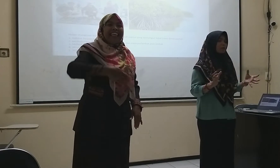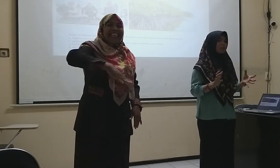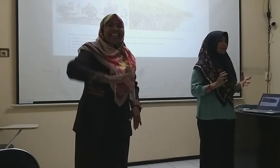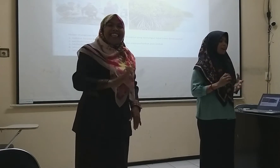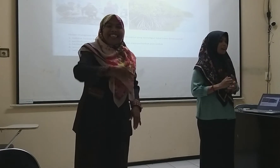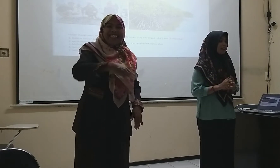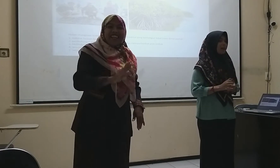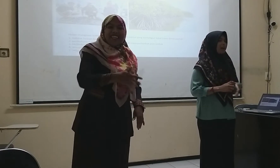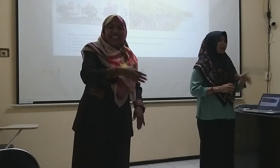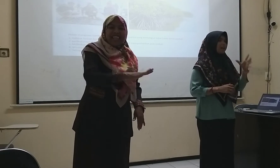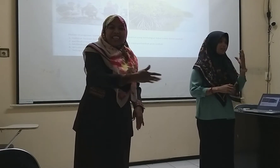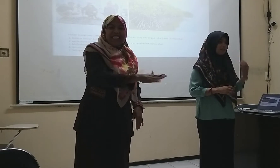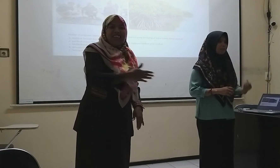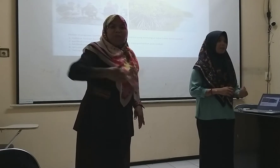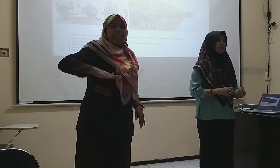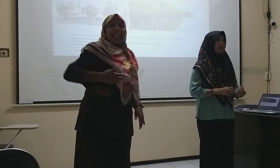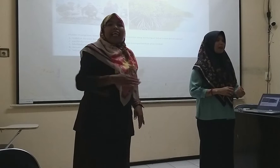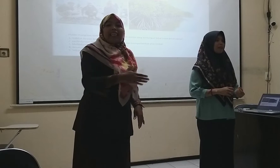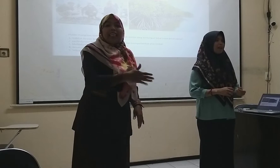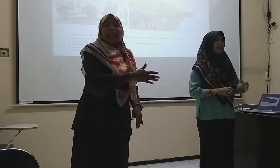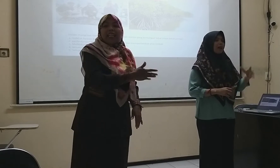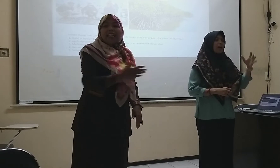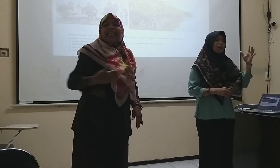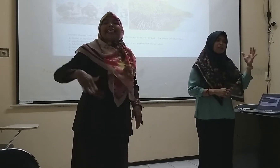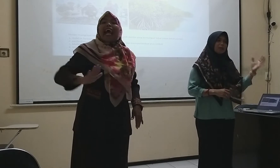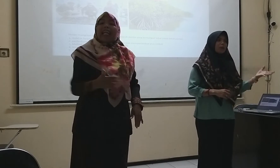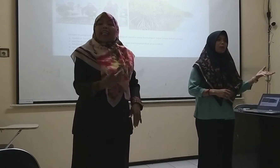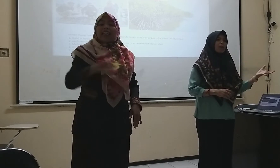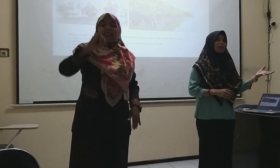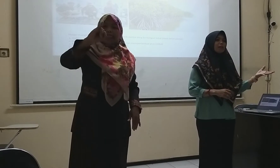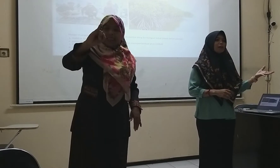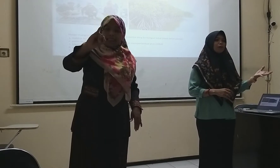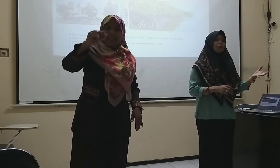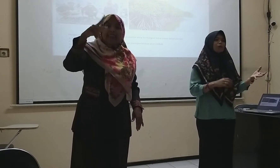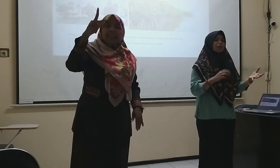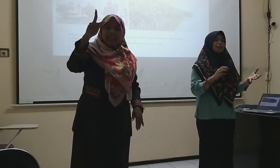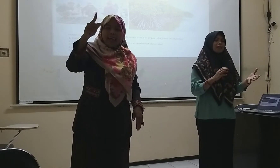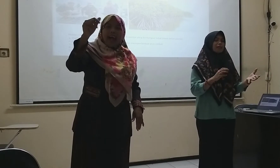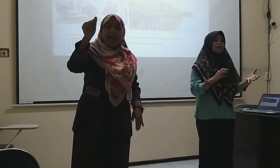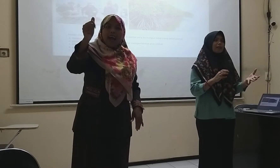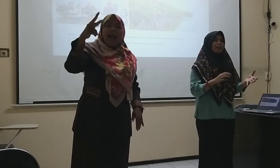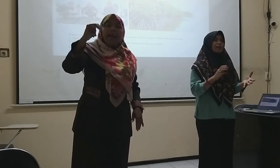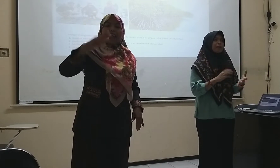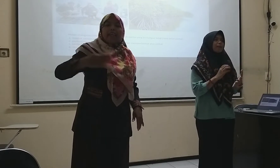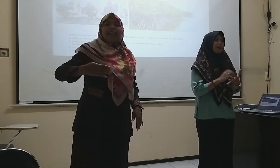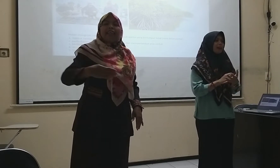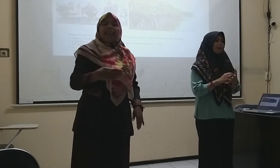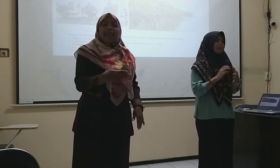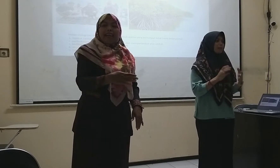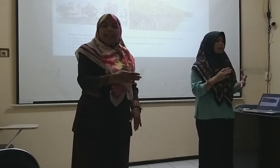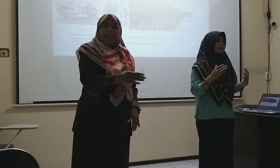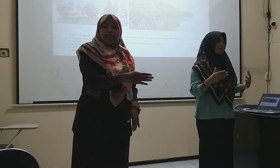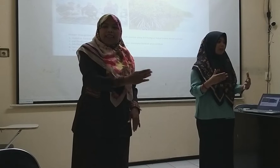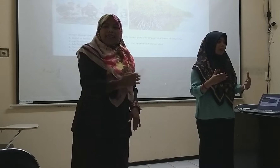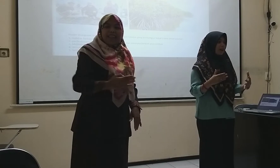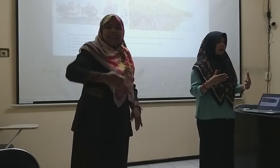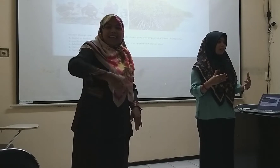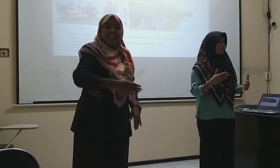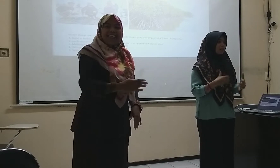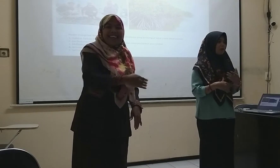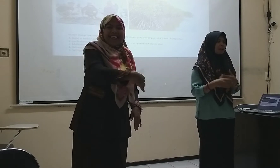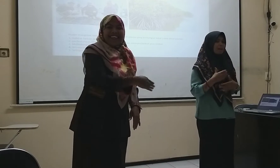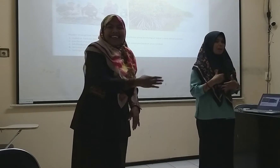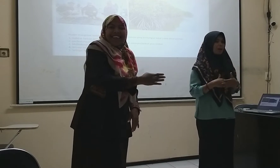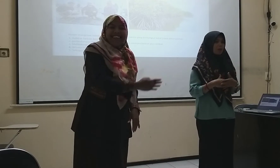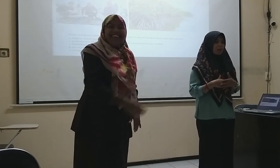itu semuanya ada. Di Jember juga ada. Di Probolinggo itu namanya BJBR, tempat wisata.